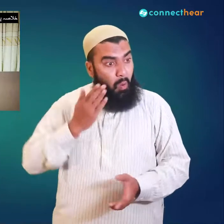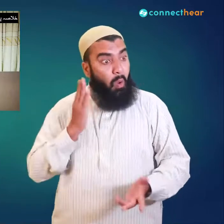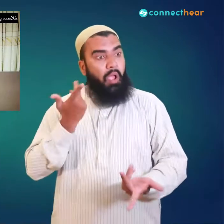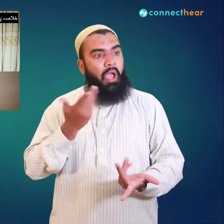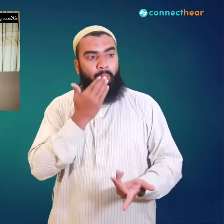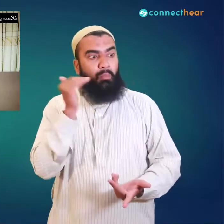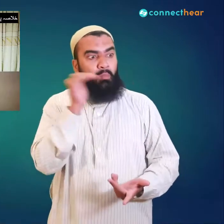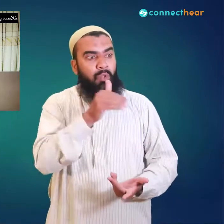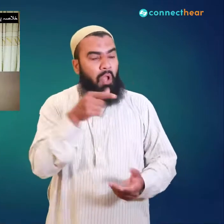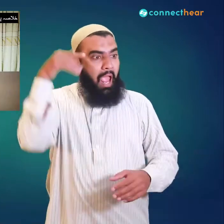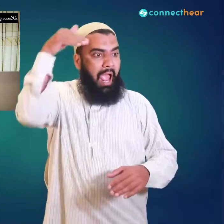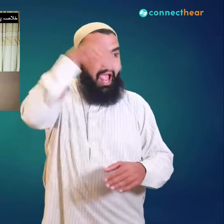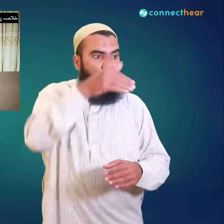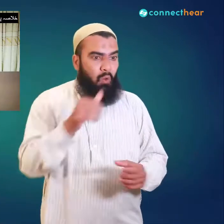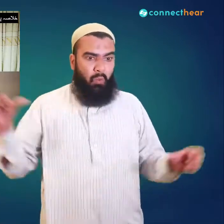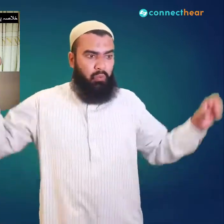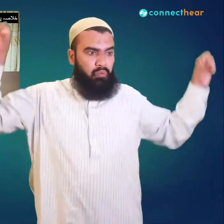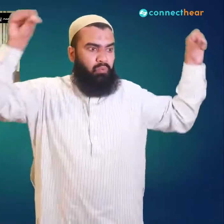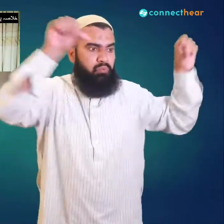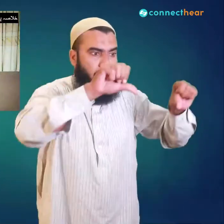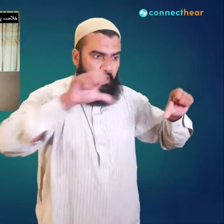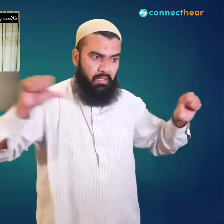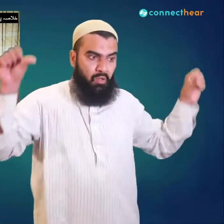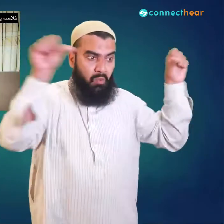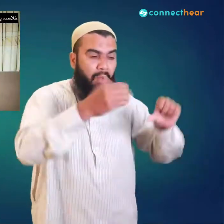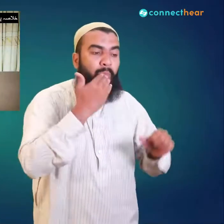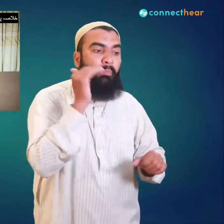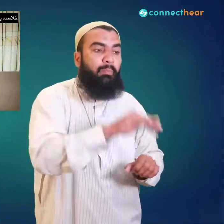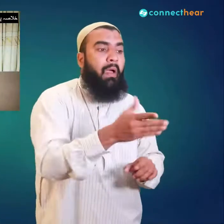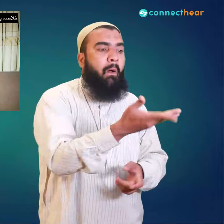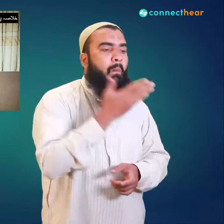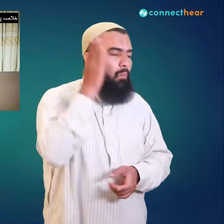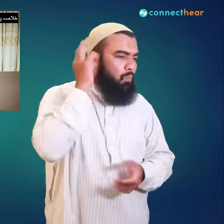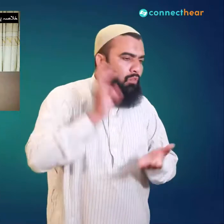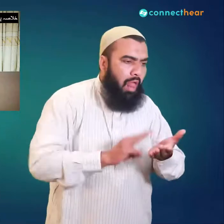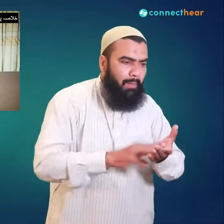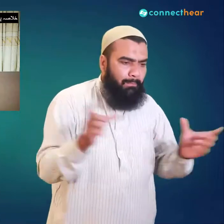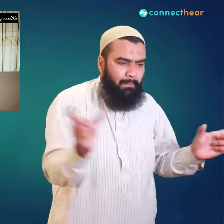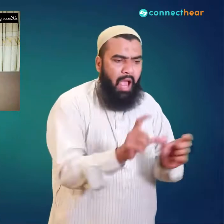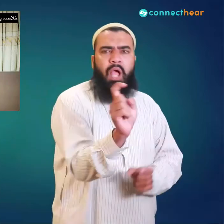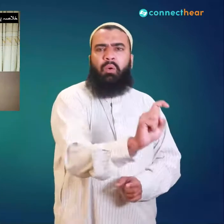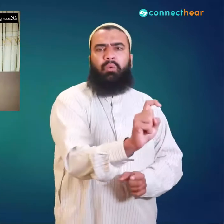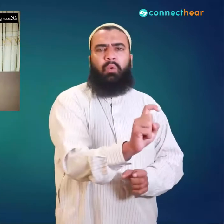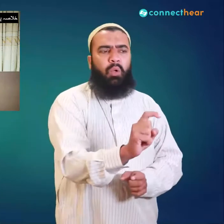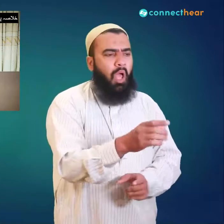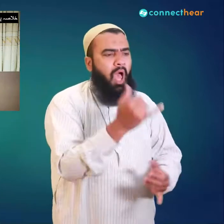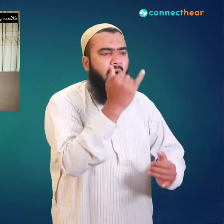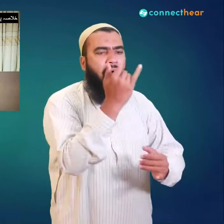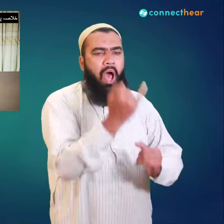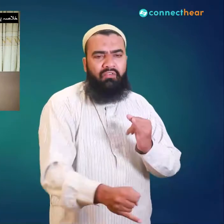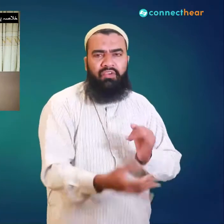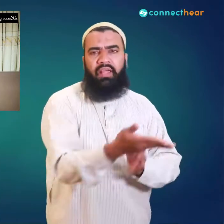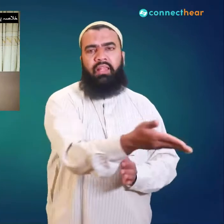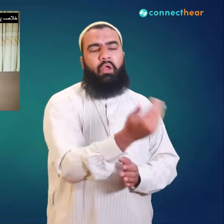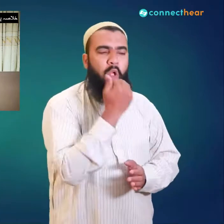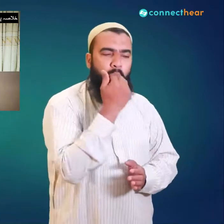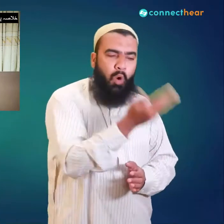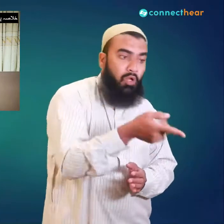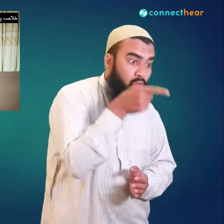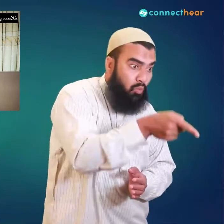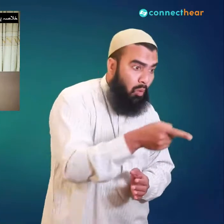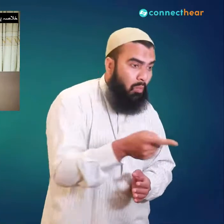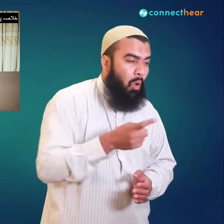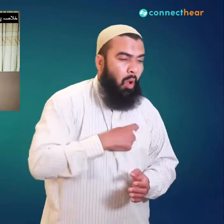دشمنوں، اللہ کے دشمنوں، دین اسلام کے دشمنوں، قرآن کے دشمنوں کے لیے فرمایا کہ من